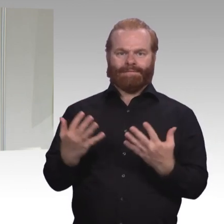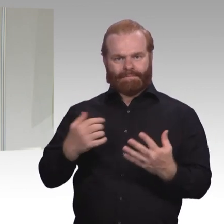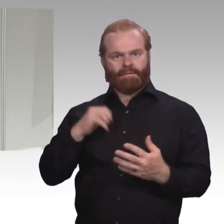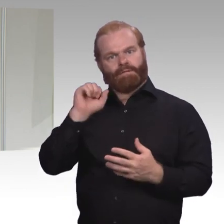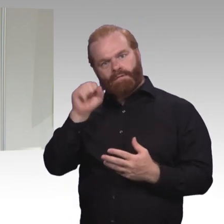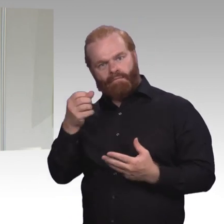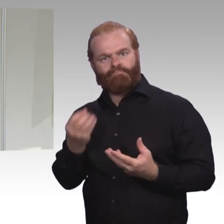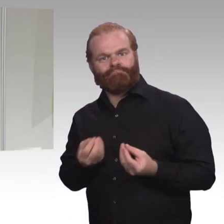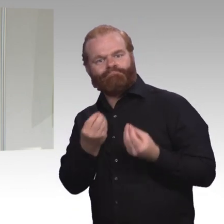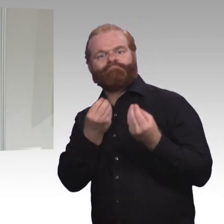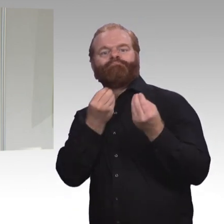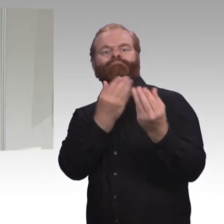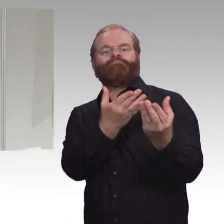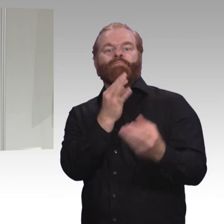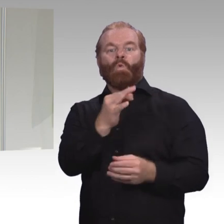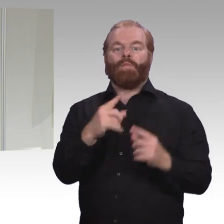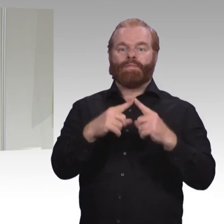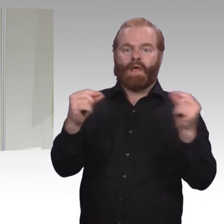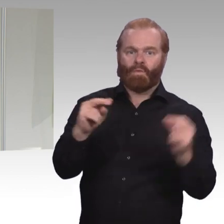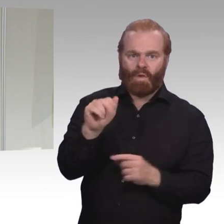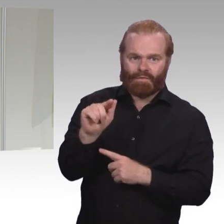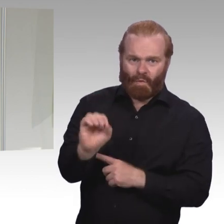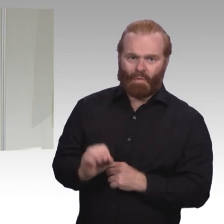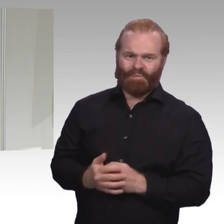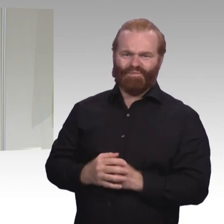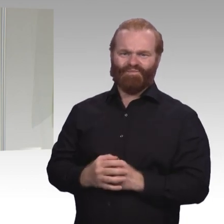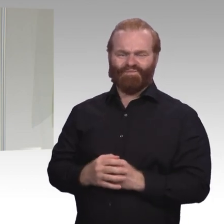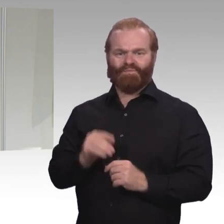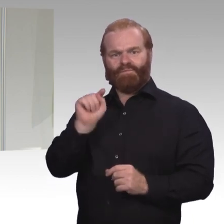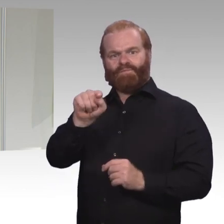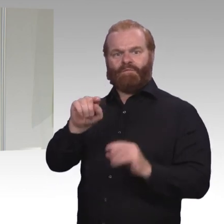Im Übrigen bleibt festzuhalten, der Bundestag hat das Budgetrecht, kein